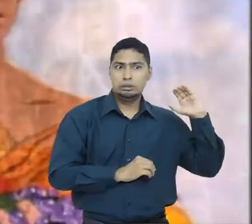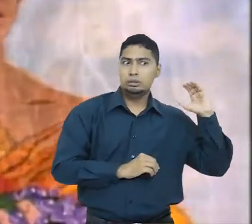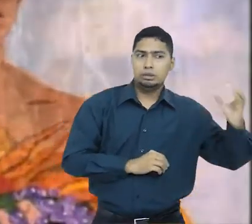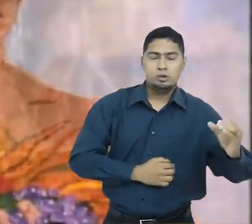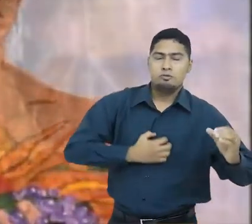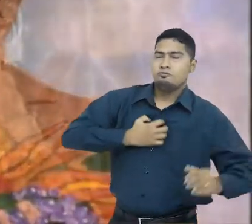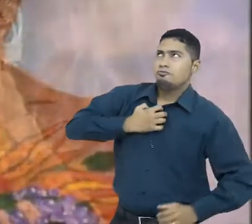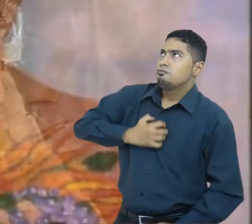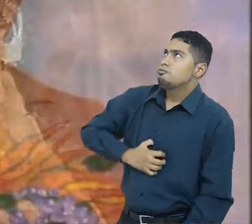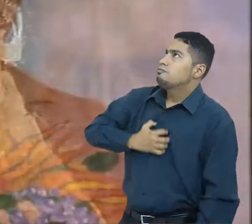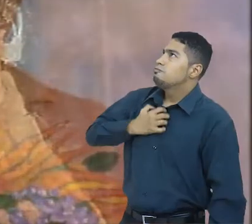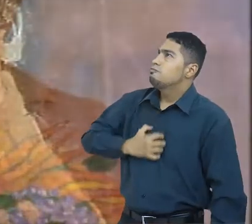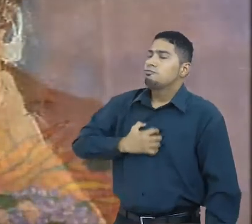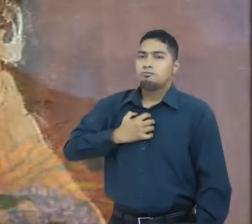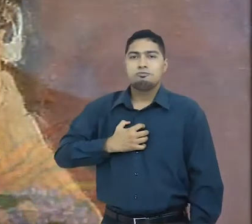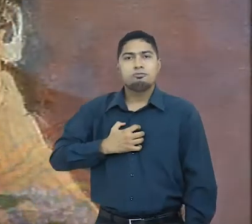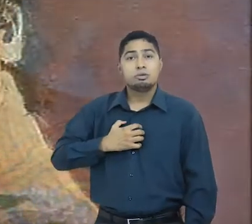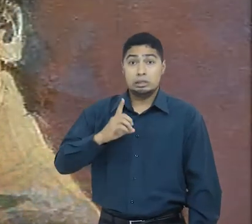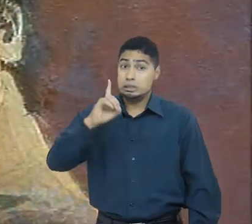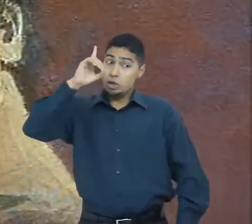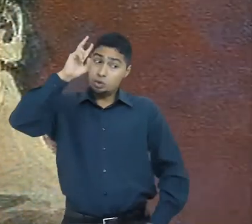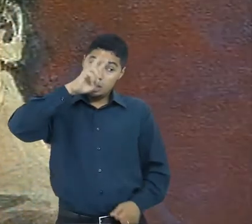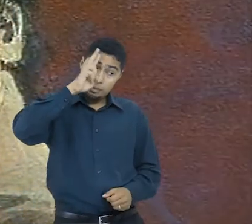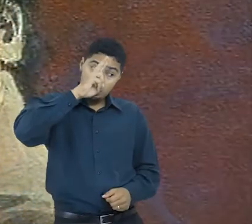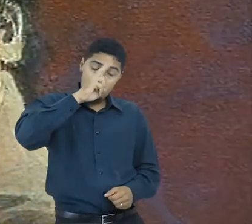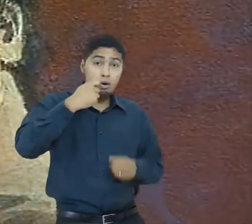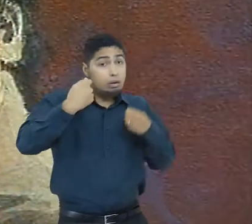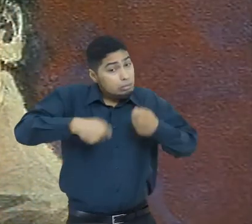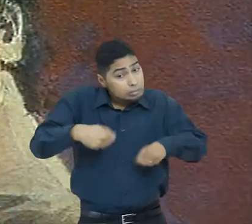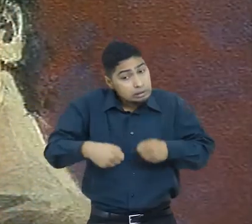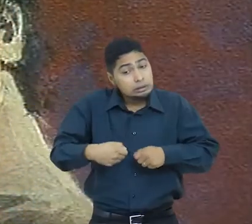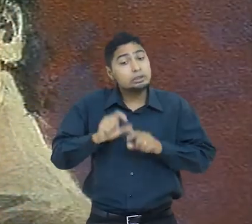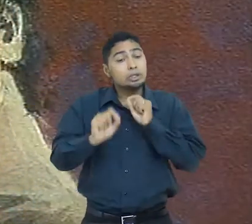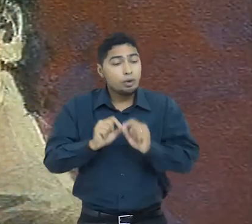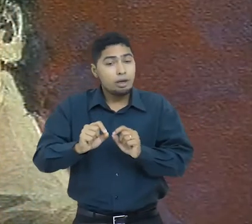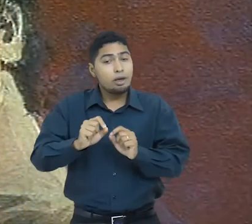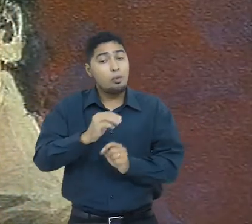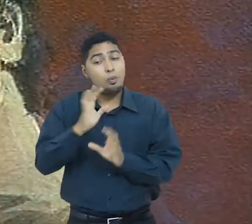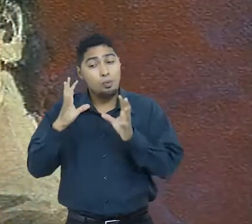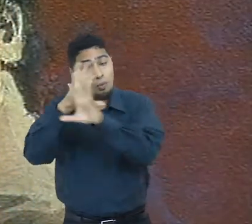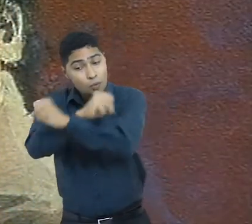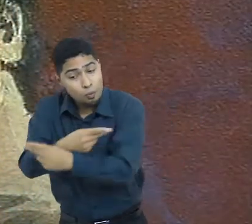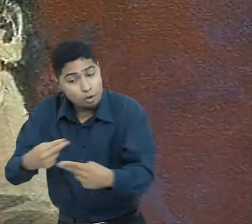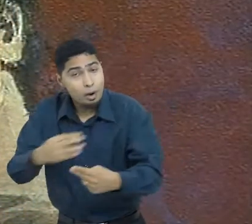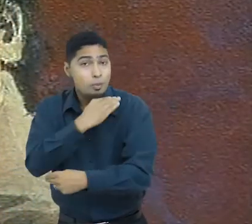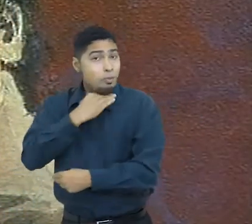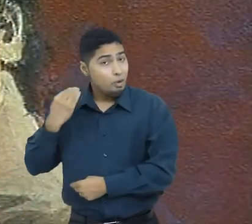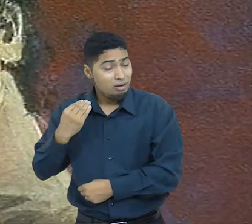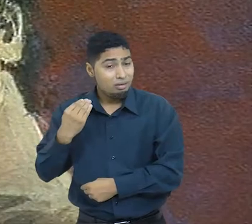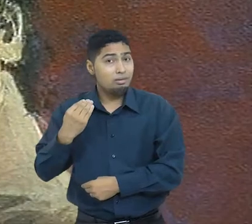Caim ficou zangado. Deus lembrou a Caim que o sacrifício precisava ser feito com a morte de um animal. Assim como